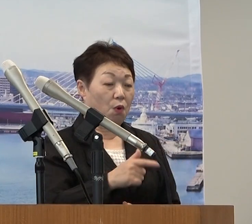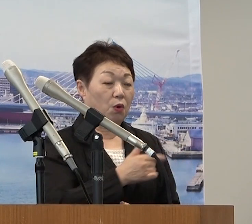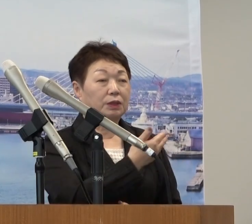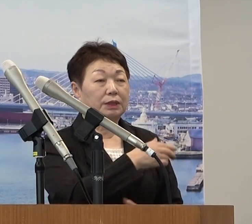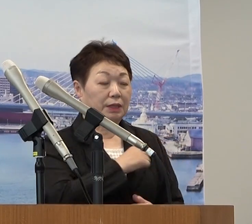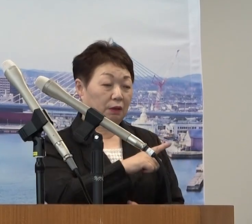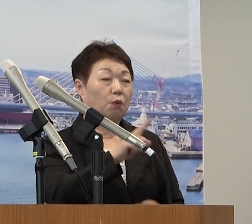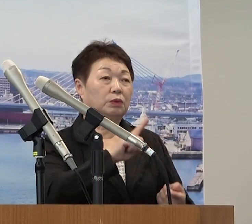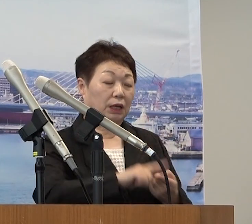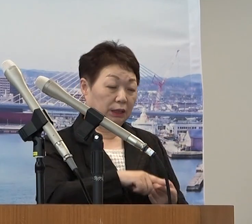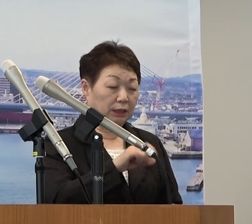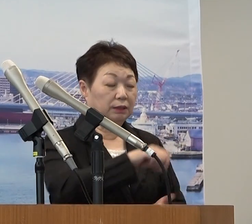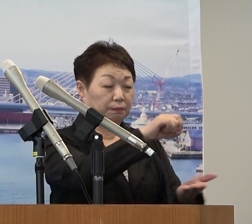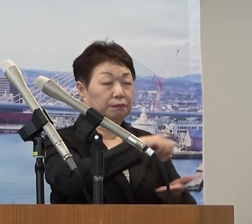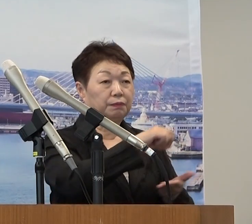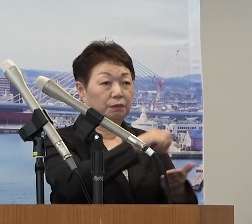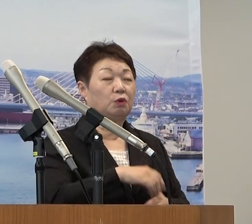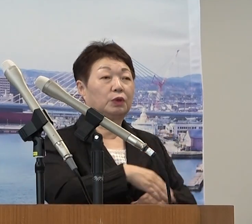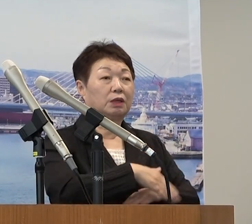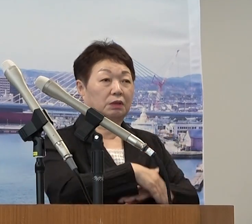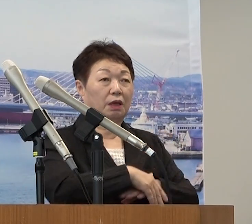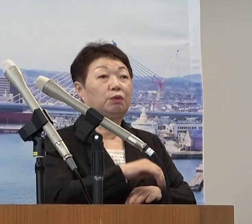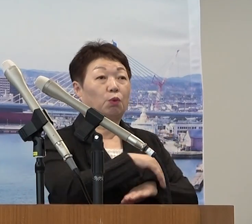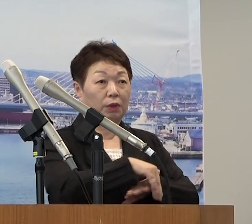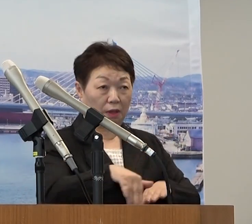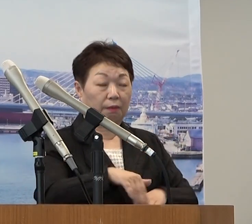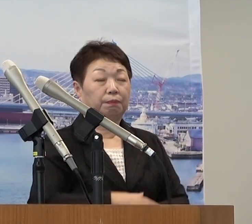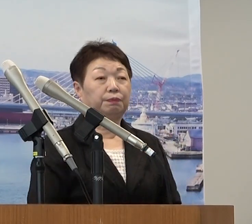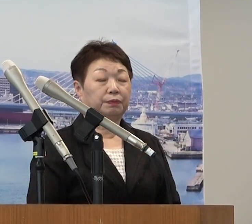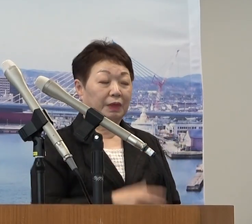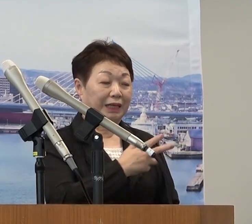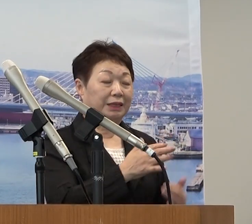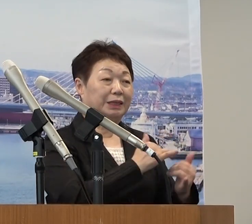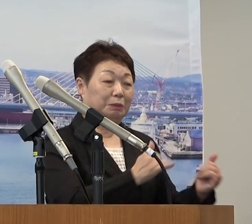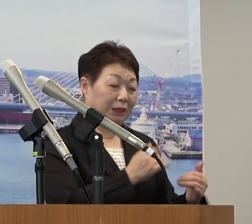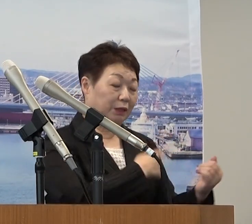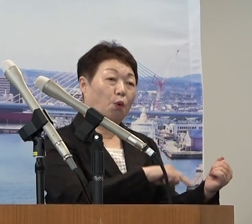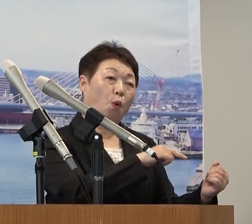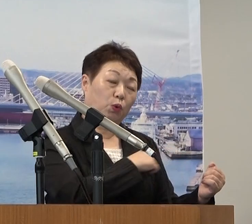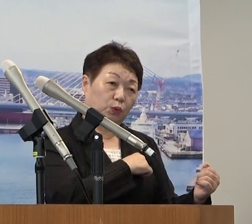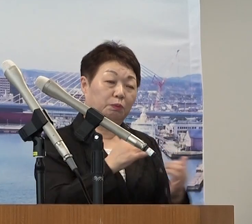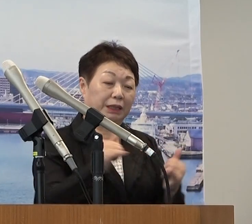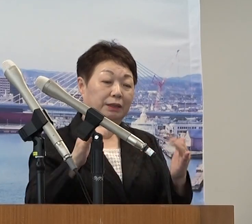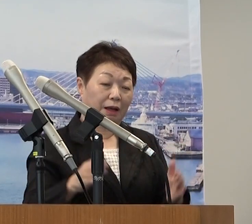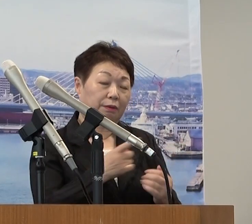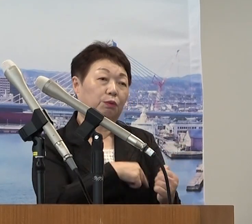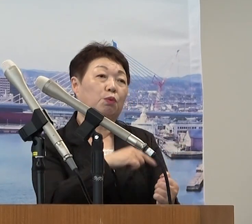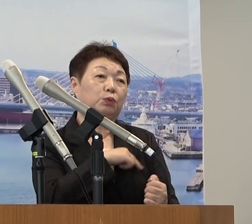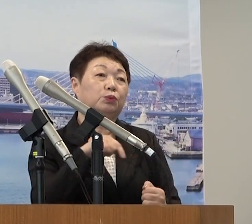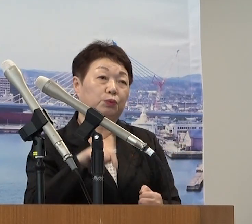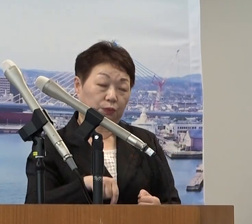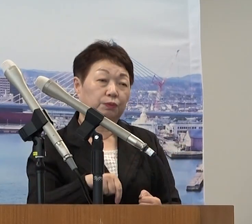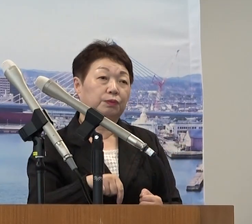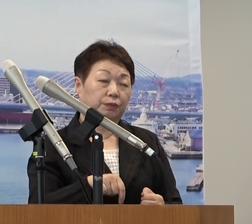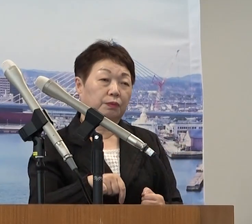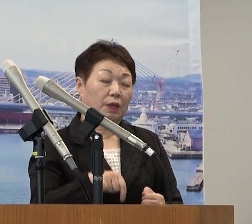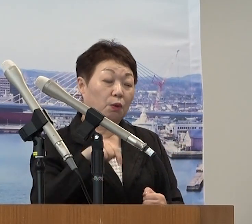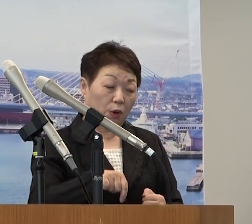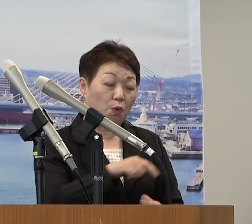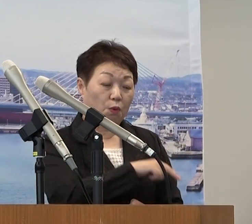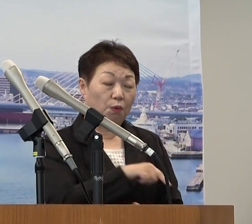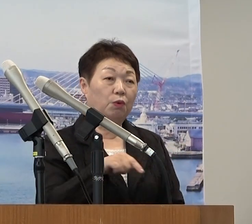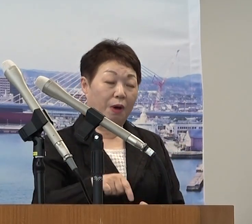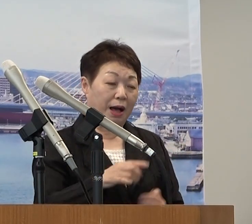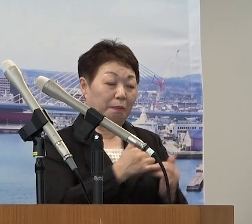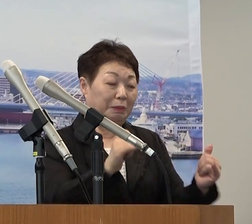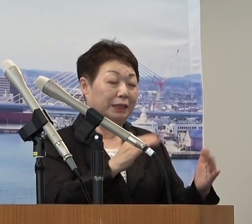を受け付けます。私は市民力プラス民間力をスローガンに掲げておりますが、本事業はまさに